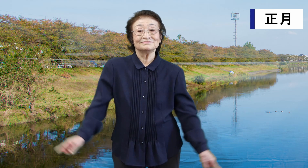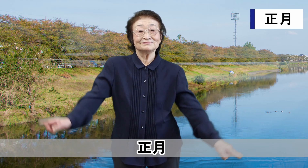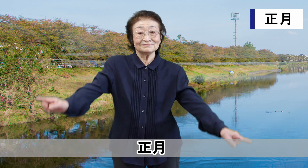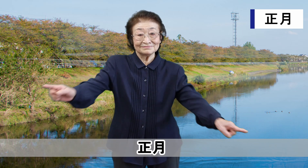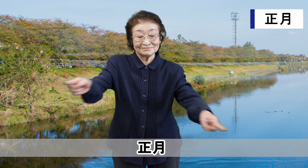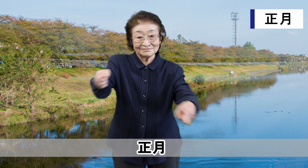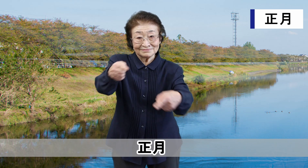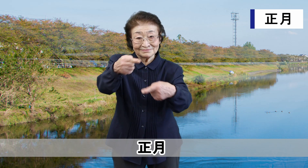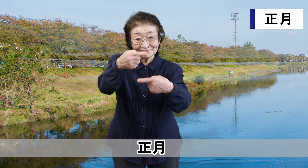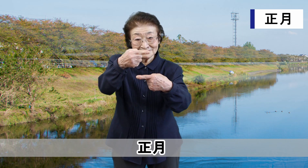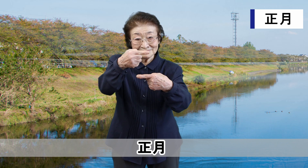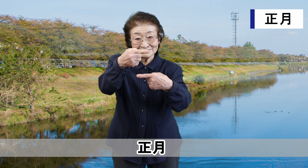正月、